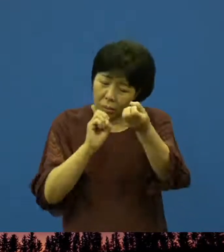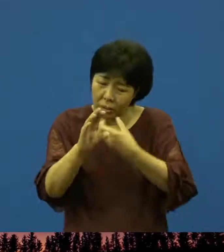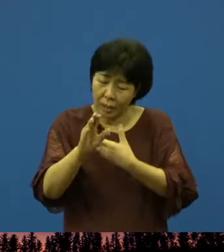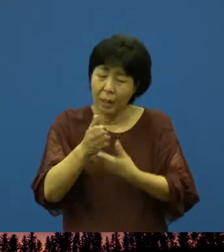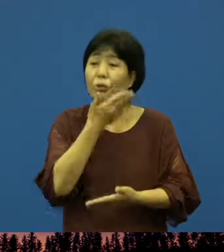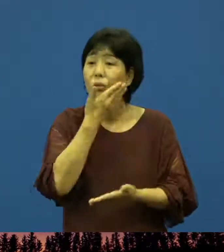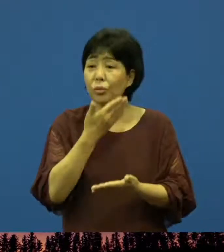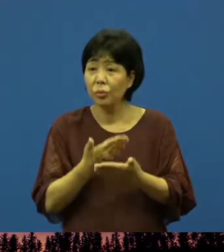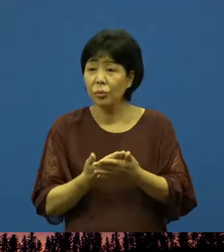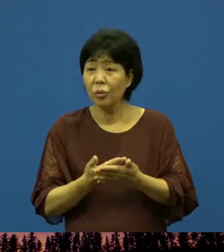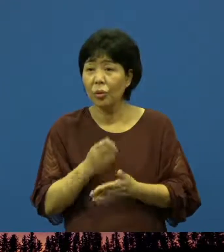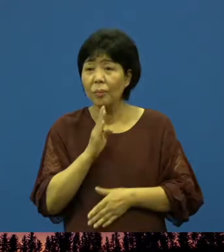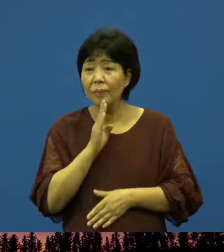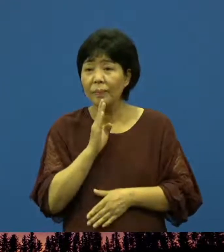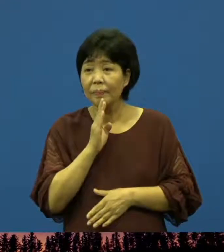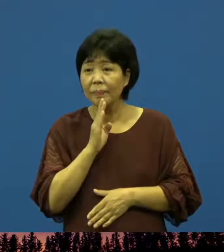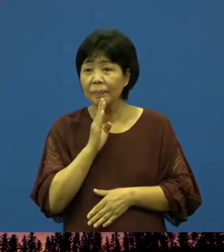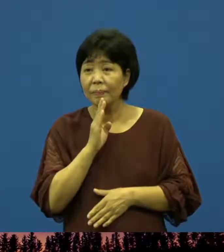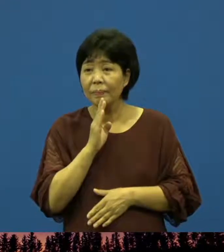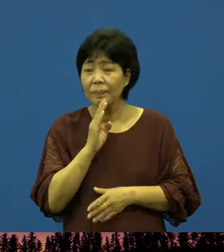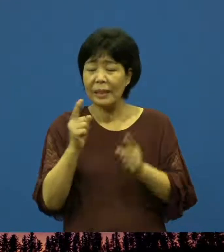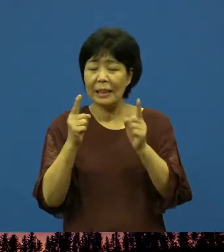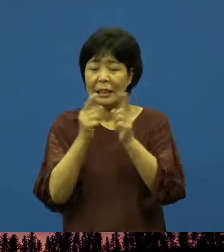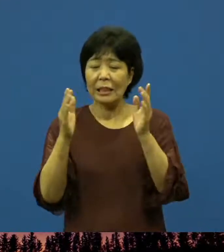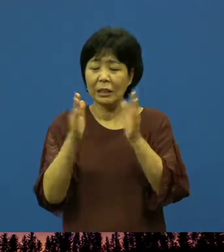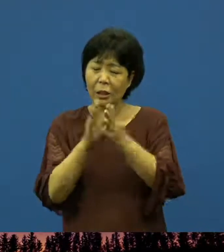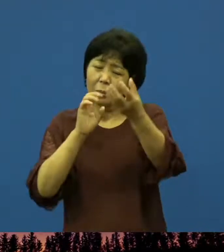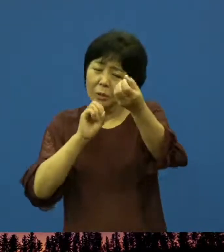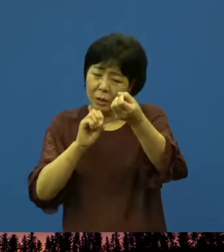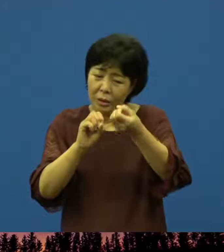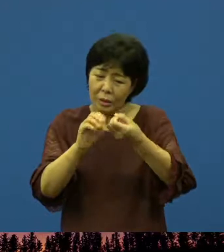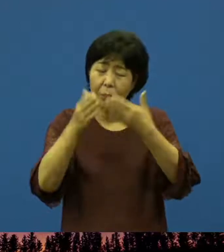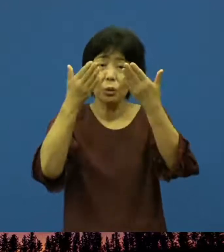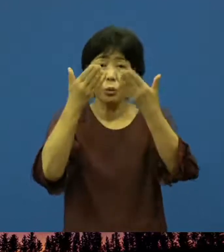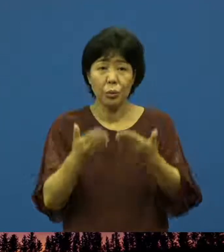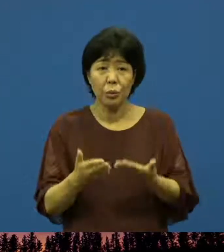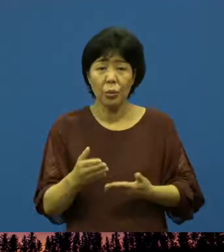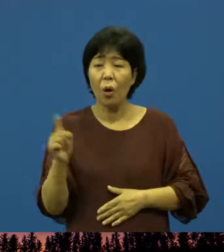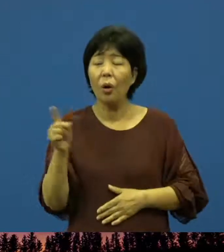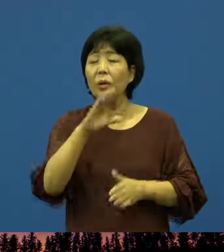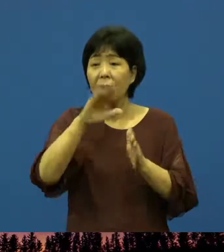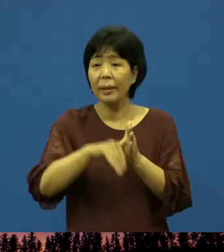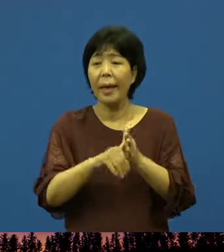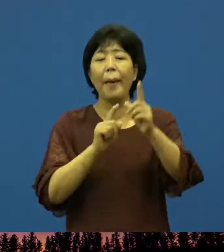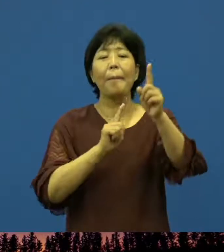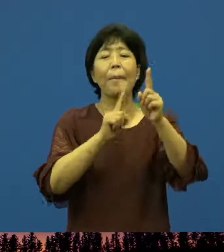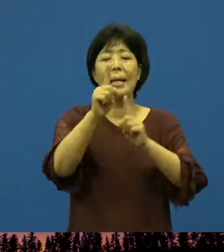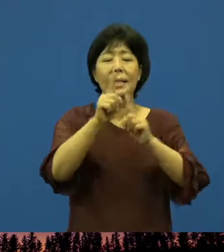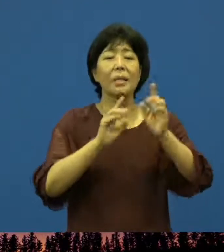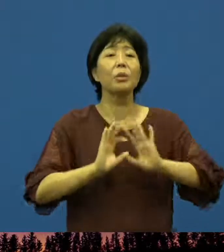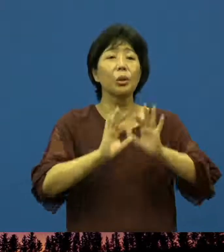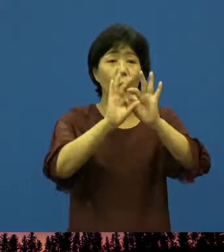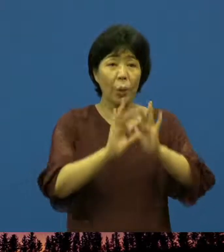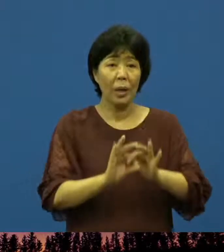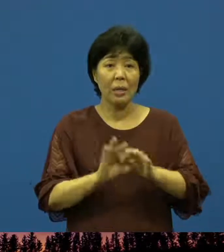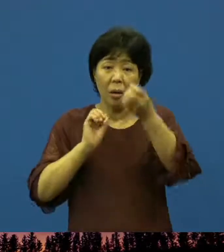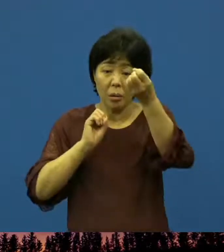다양해요. 직접적으로 응답받는 것도 있고, 어떤 때는 말씀으로 응답받는 경우도 있고, 그 응답의 형태도